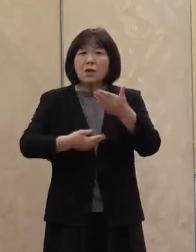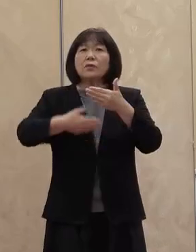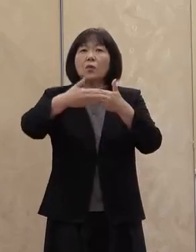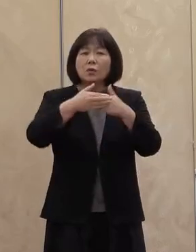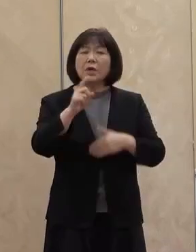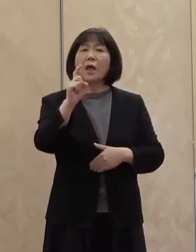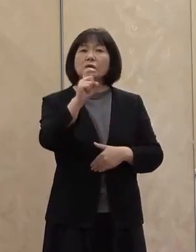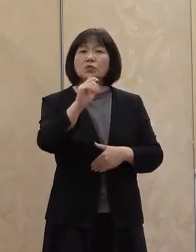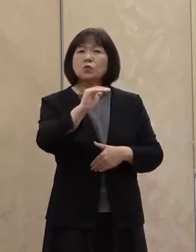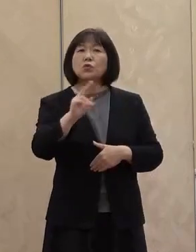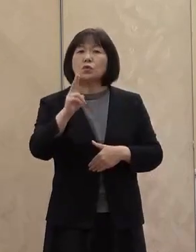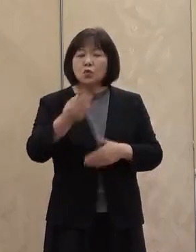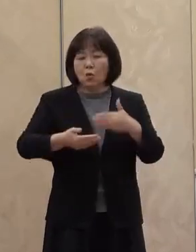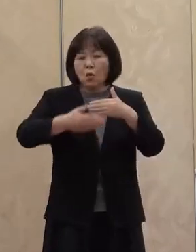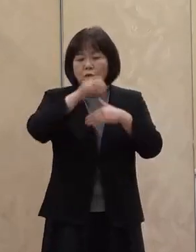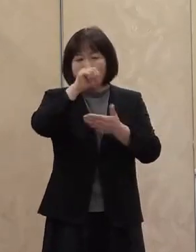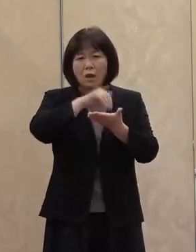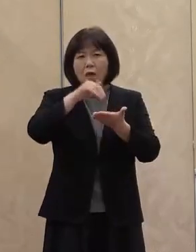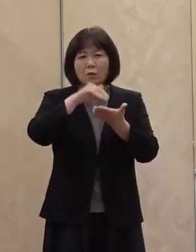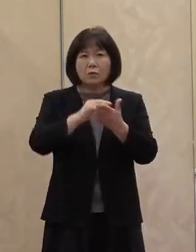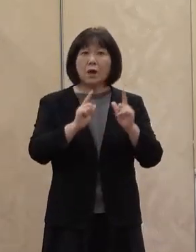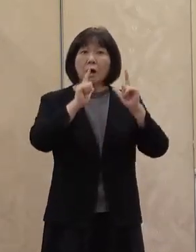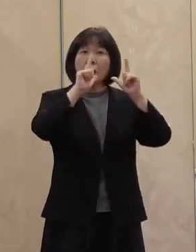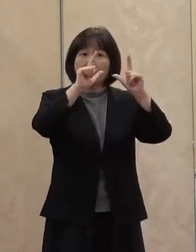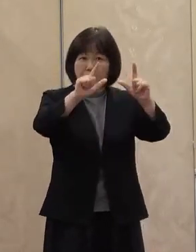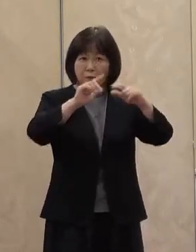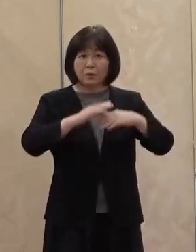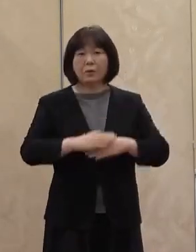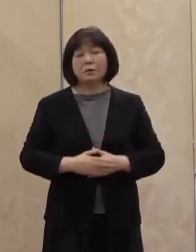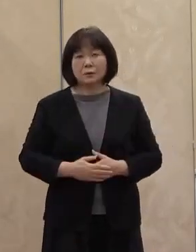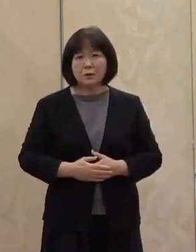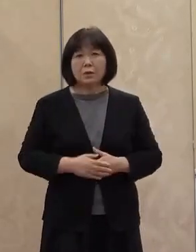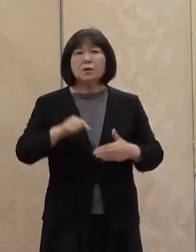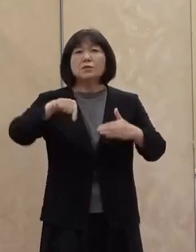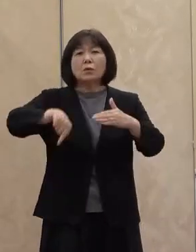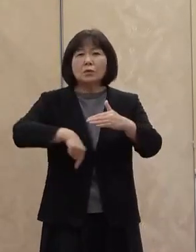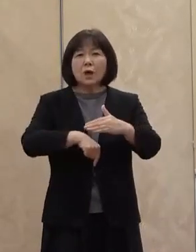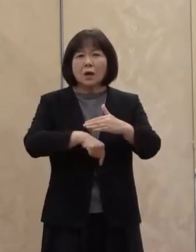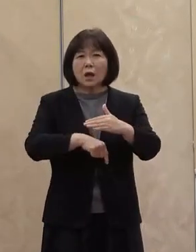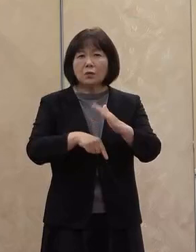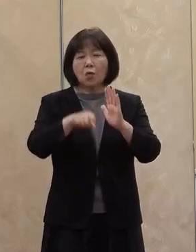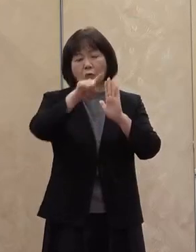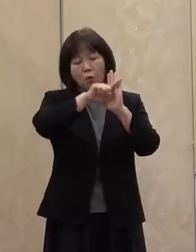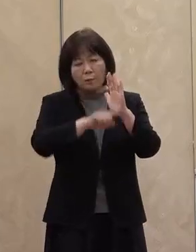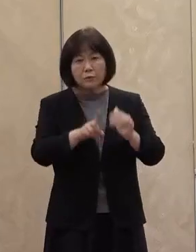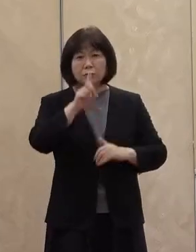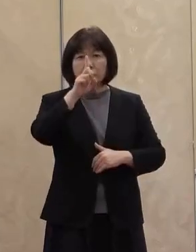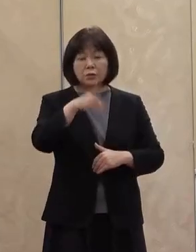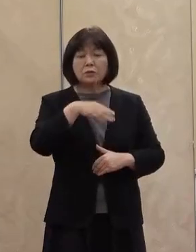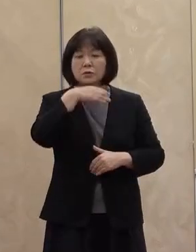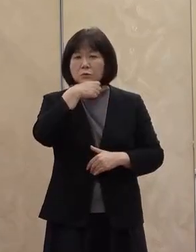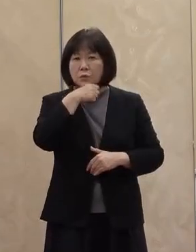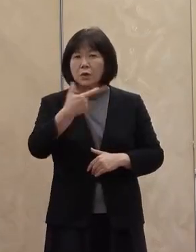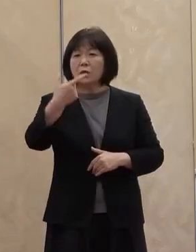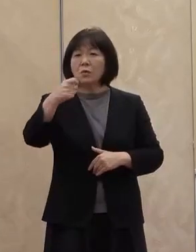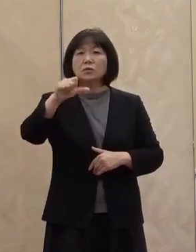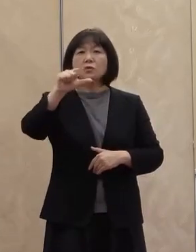15補正予算を発表しますが、その中の大きな項目の一つとしまして、